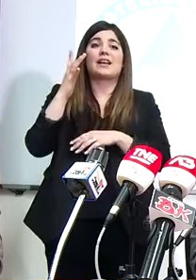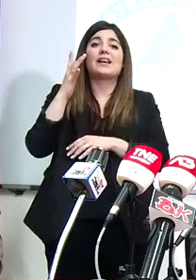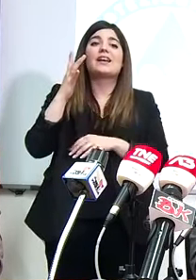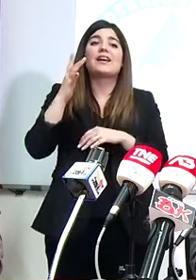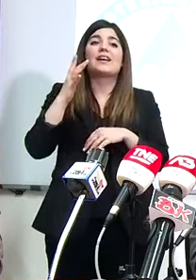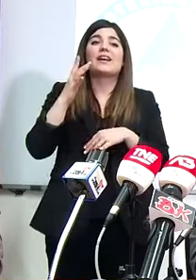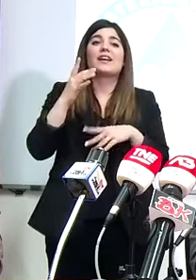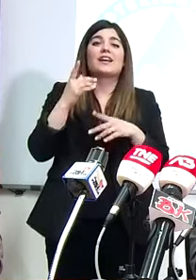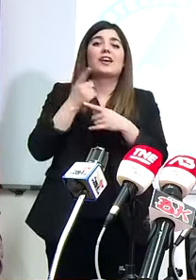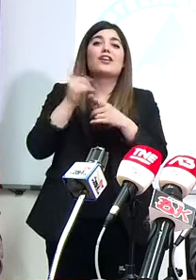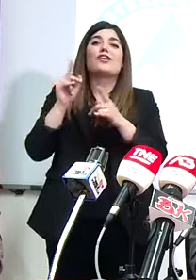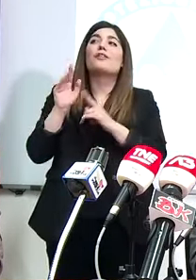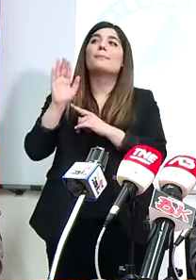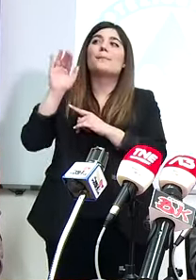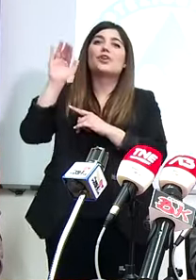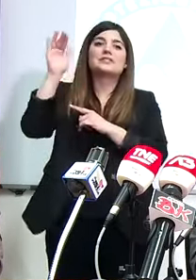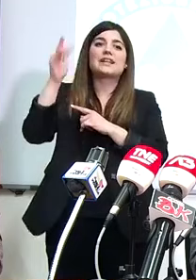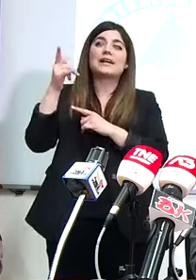rilanciarla